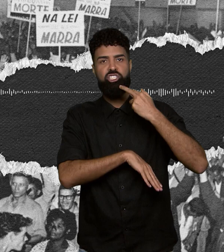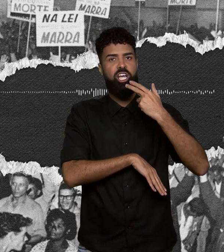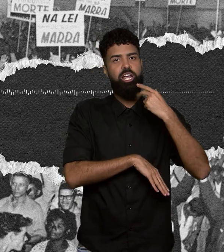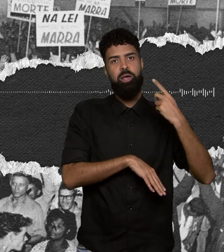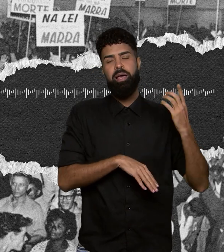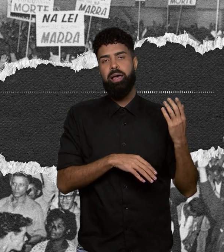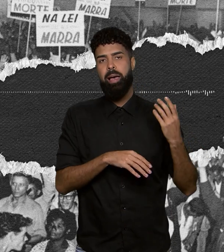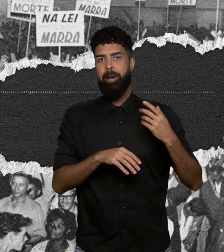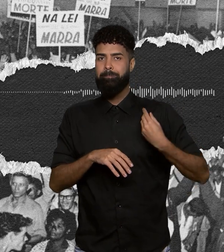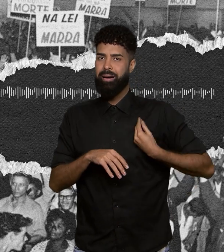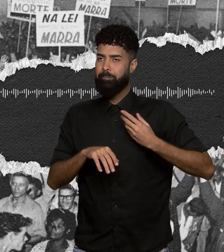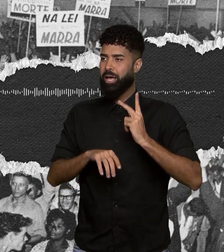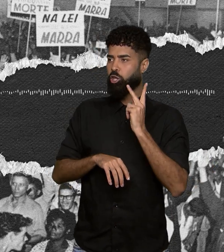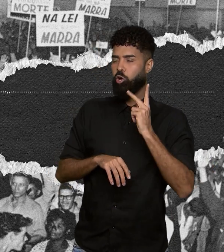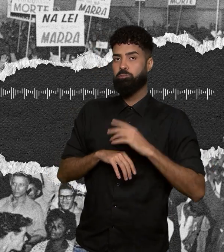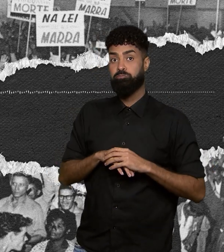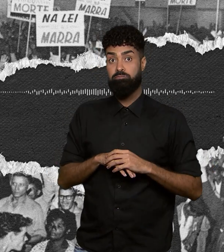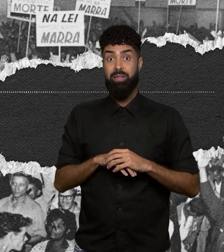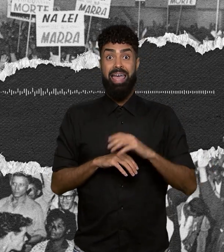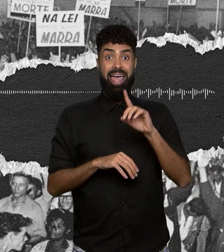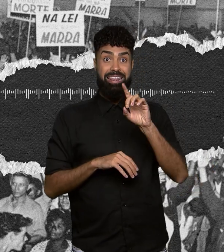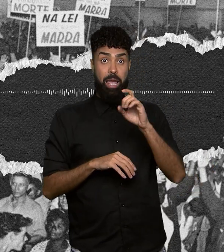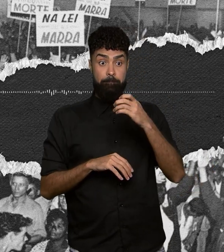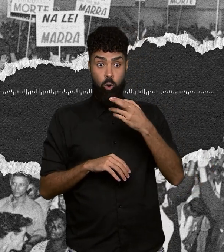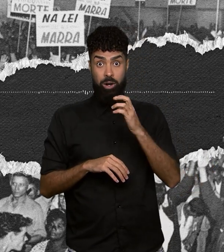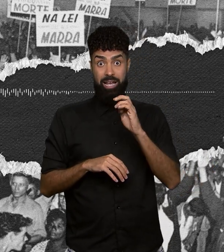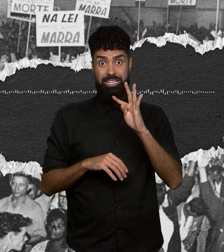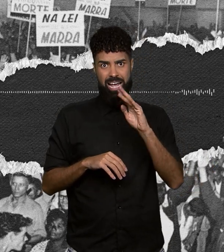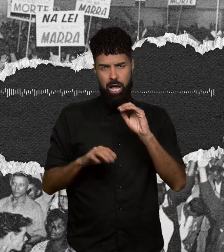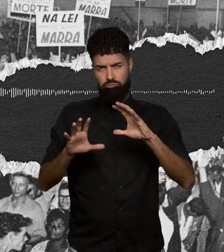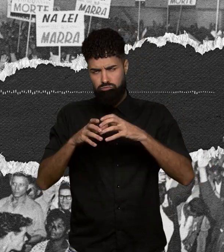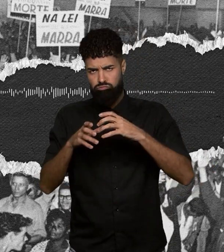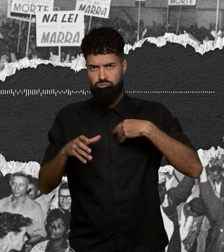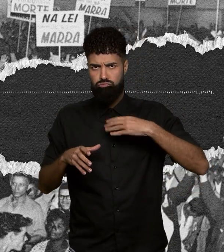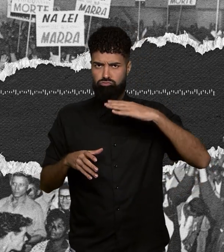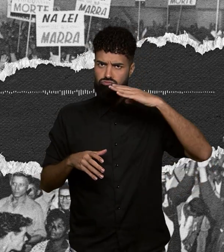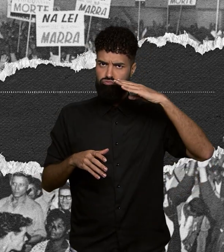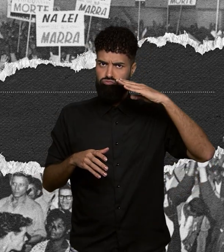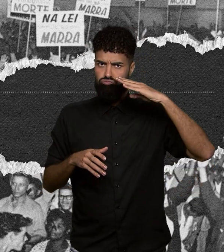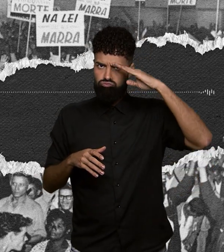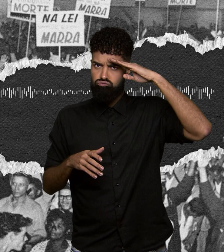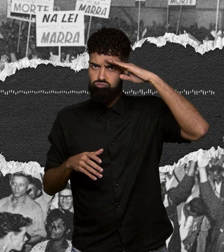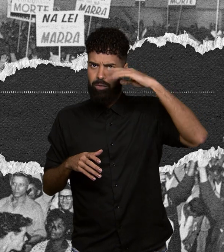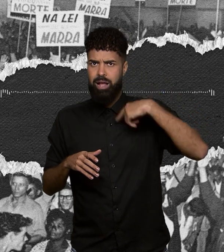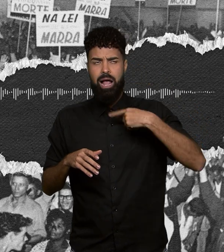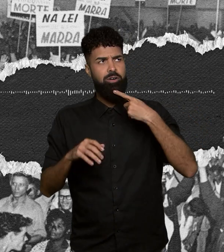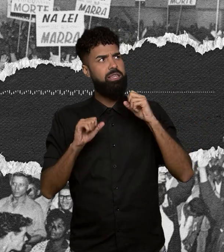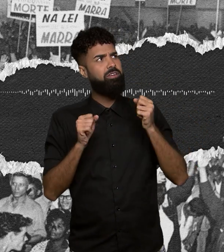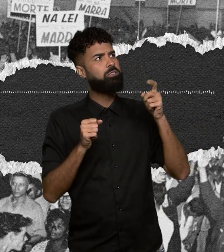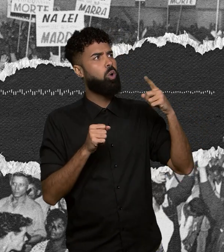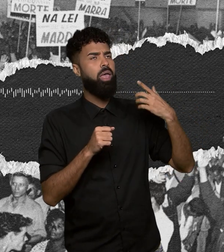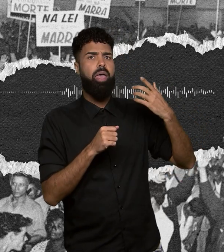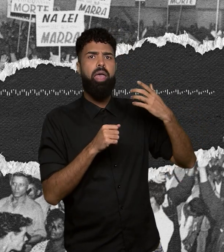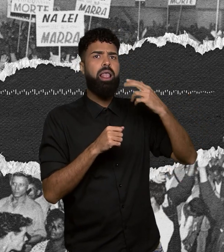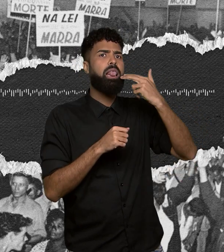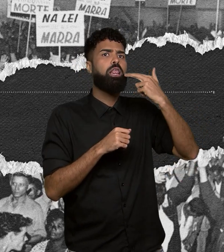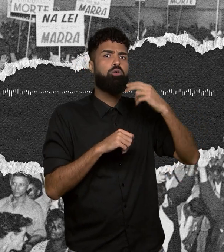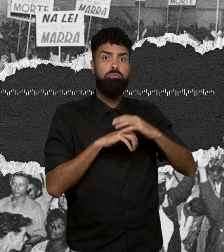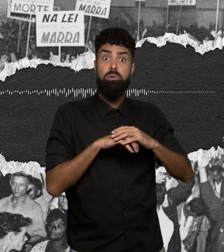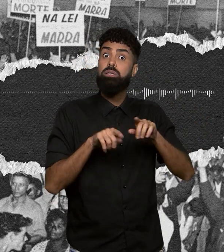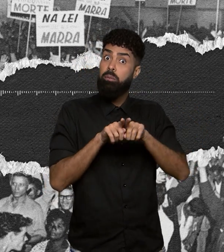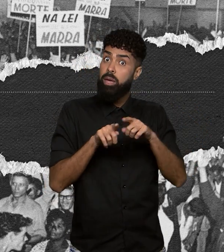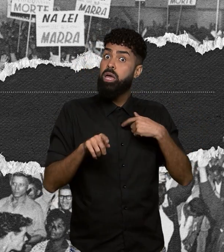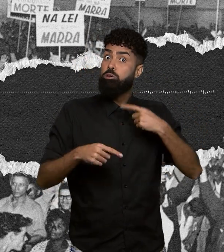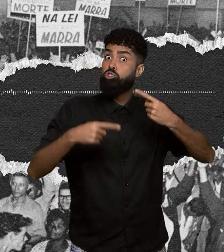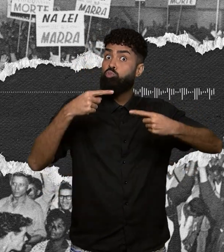A Cruzada democrática era a ala militar que expressava esse campo defensor das empresas gringas eles disputavam inclusive o comando do